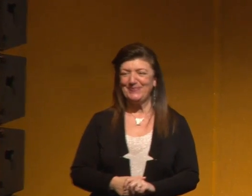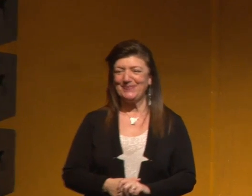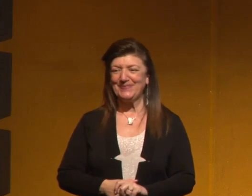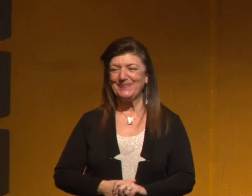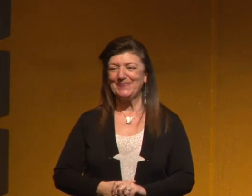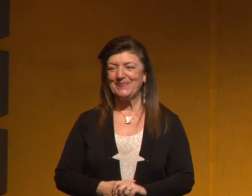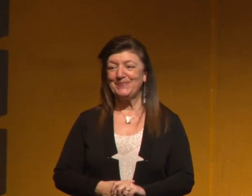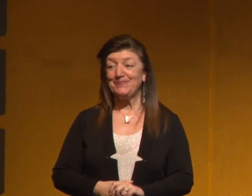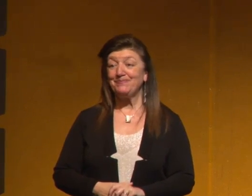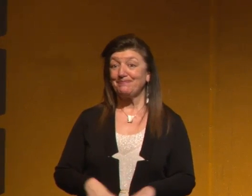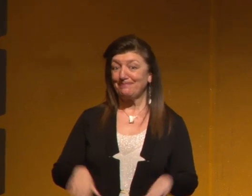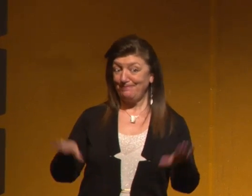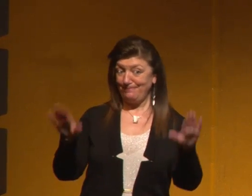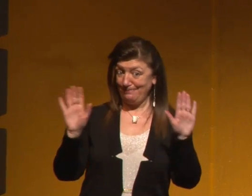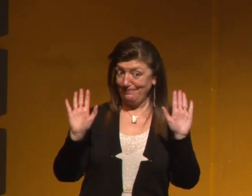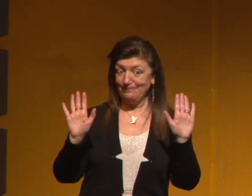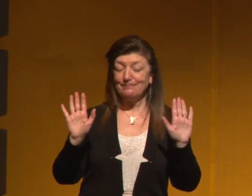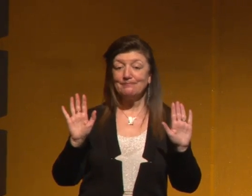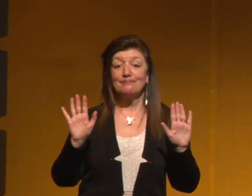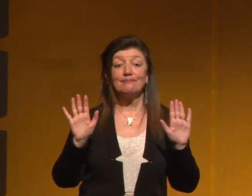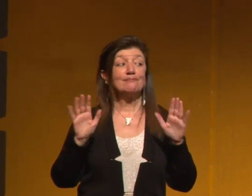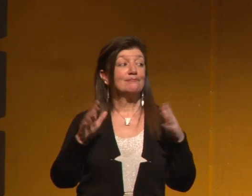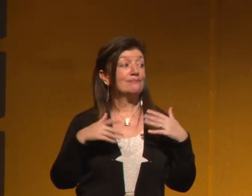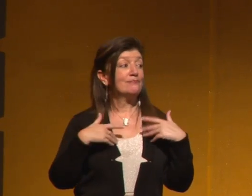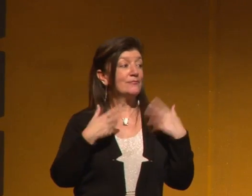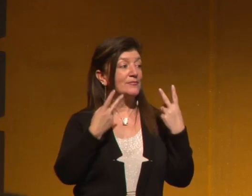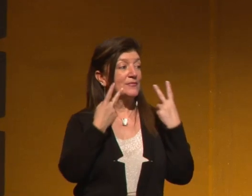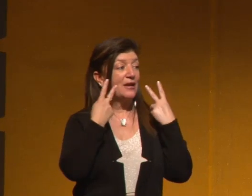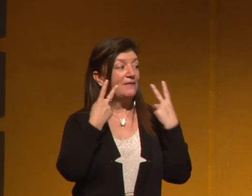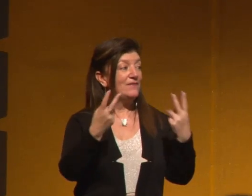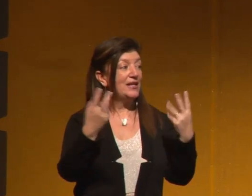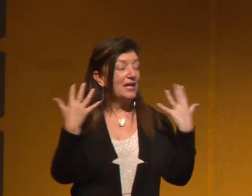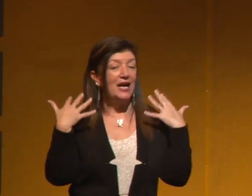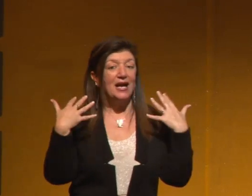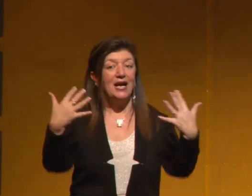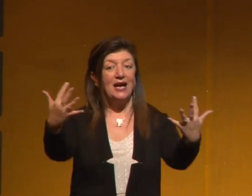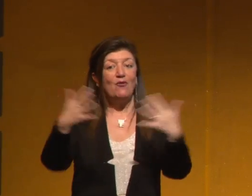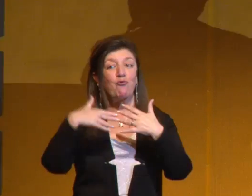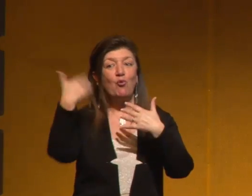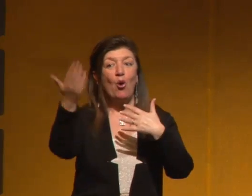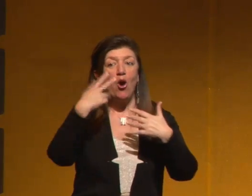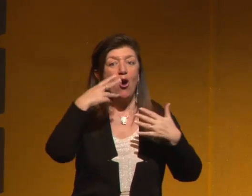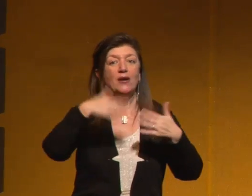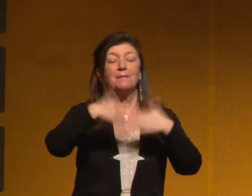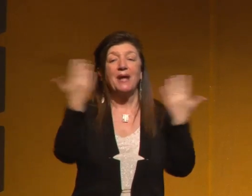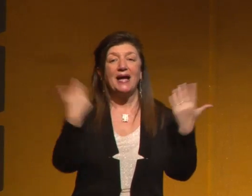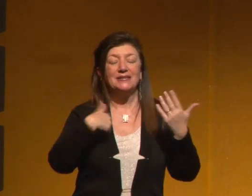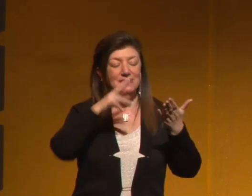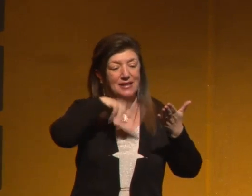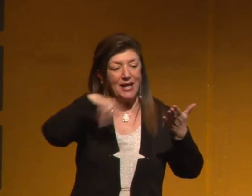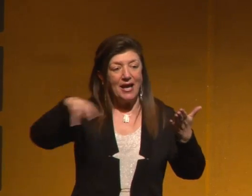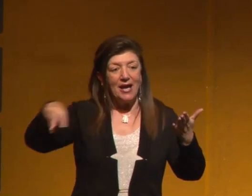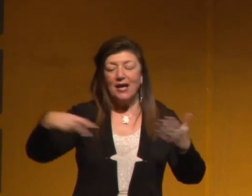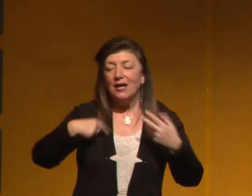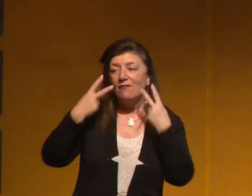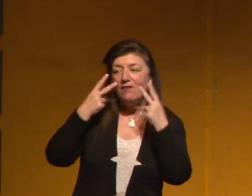però vedere quella folla quella fila all infuori di lettori stamattina è stato bellissimo